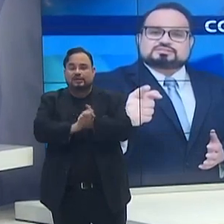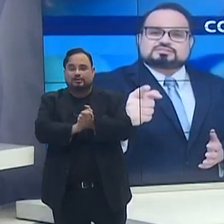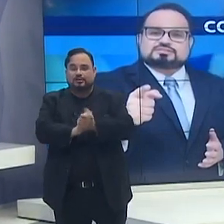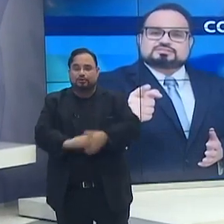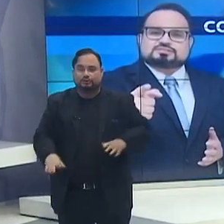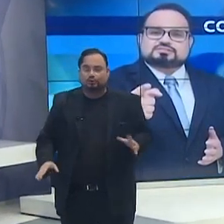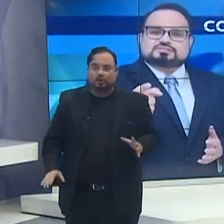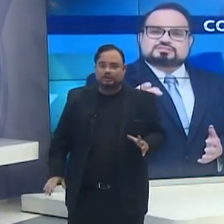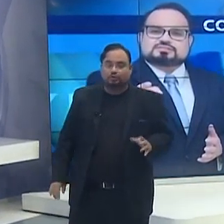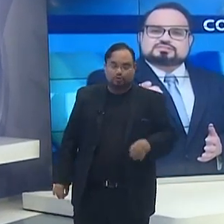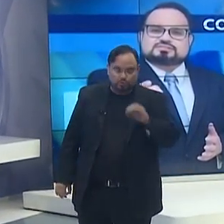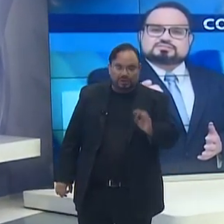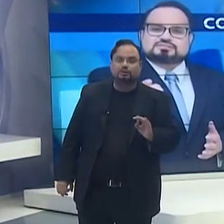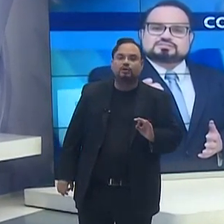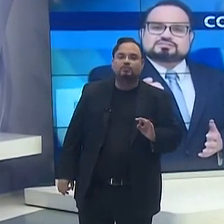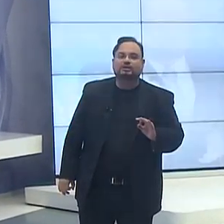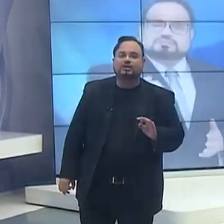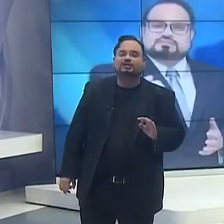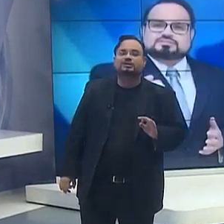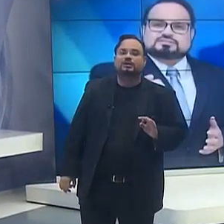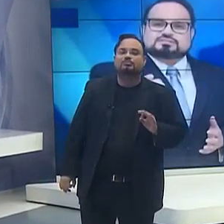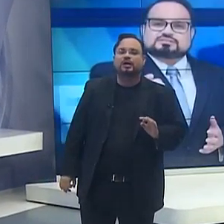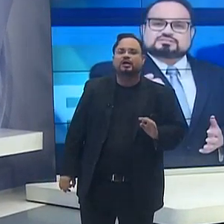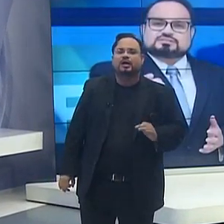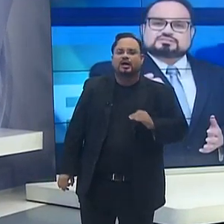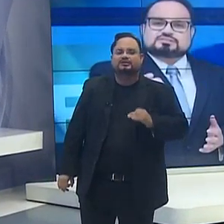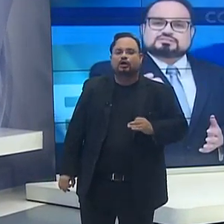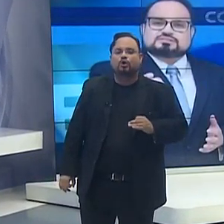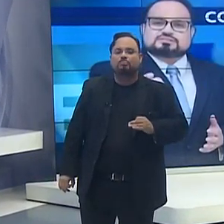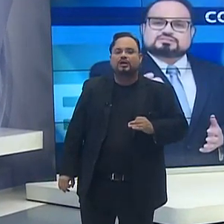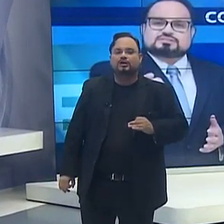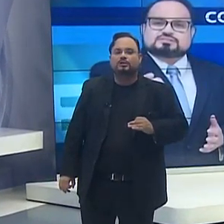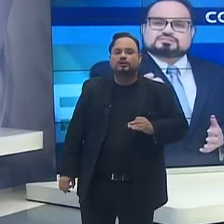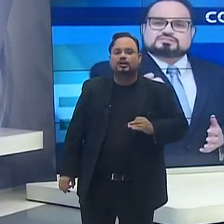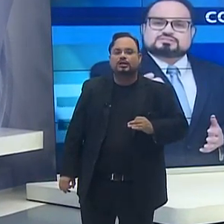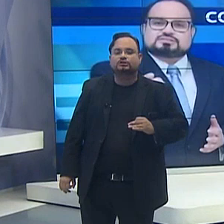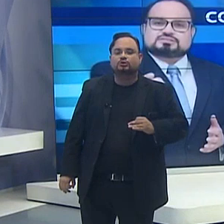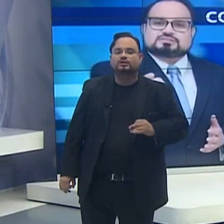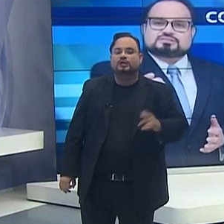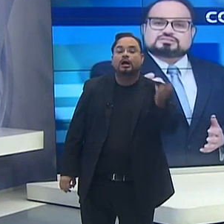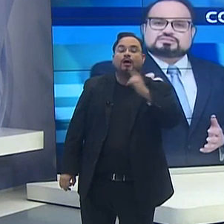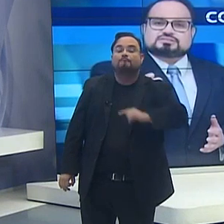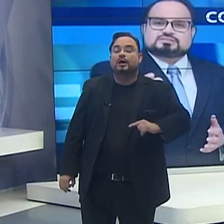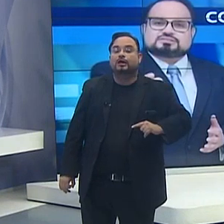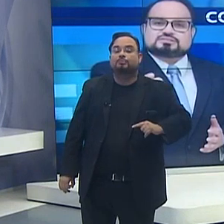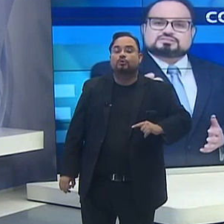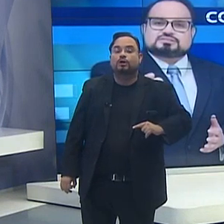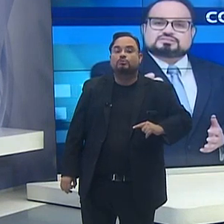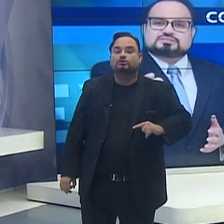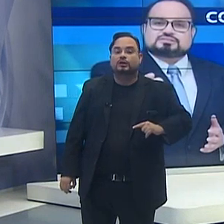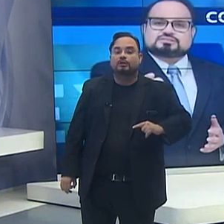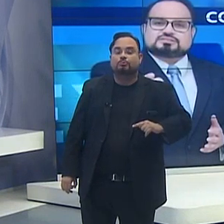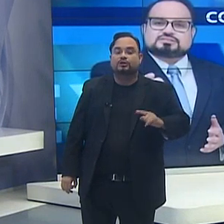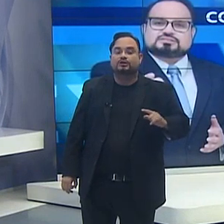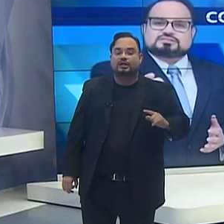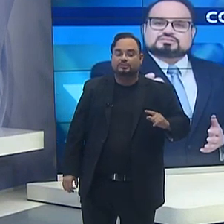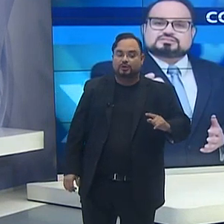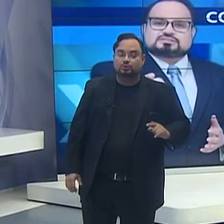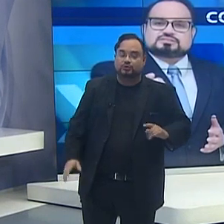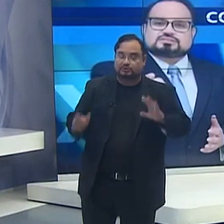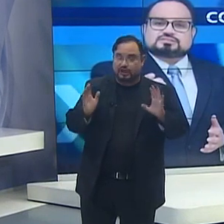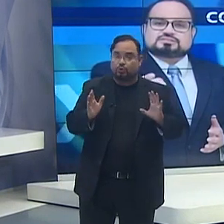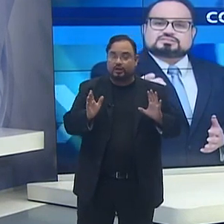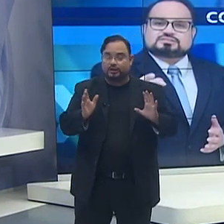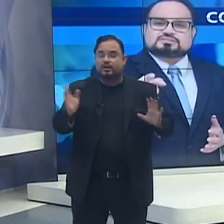Señores, ya vine yo, estoy listo y usted seguramente en casa también está completamente listo y lista para que podamos acá proyectar